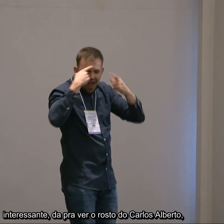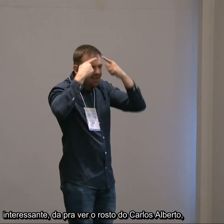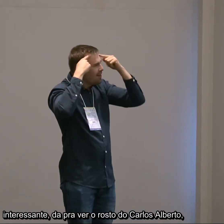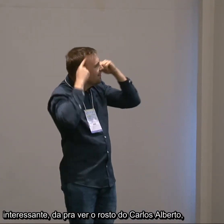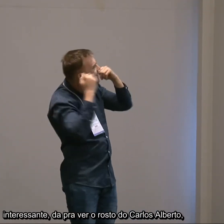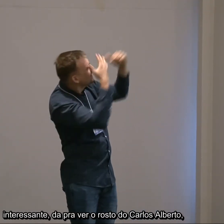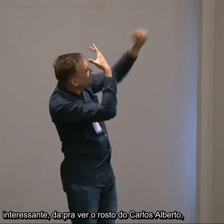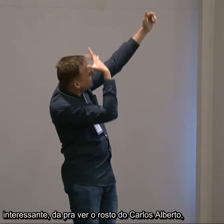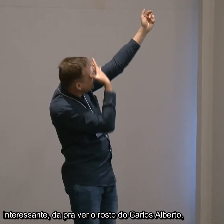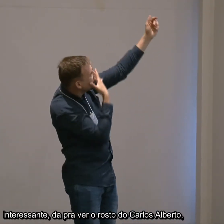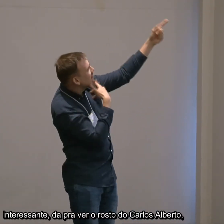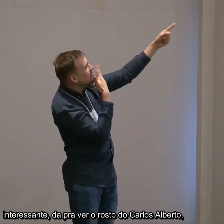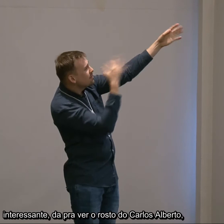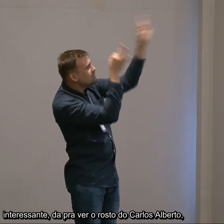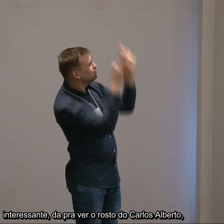dá para ver o rosto do Carlos Alberto